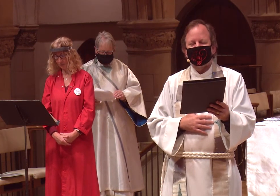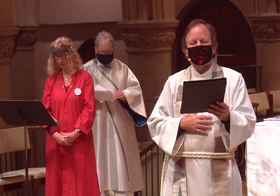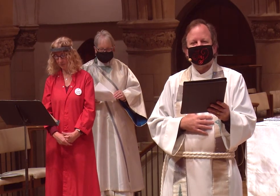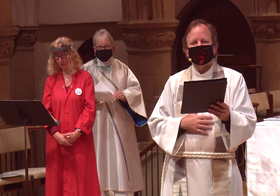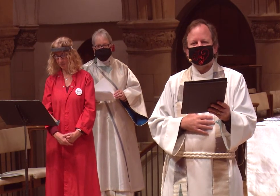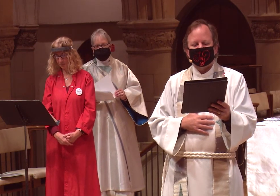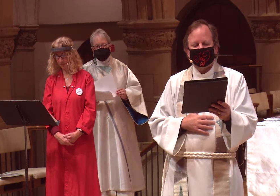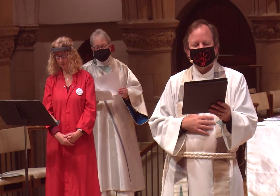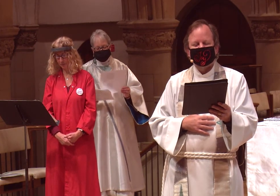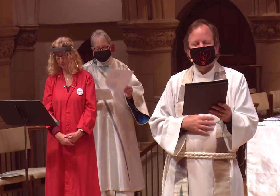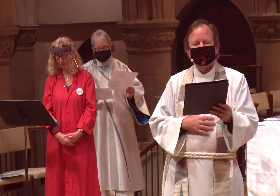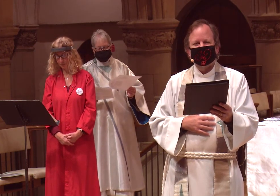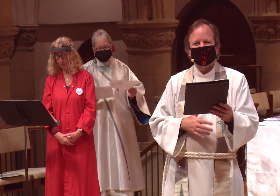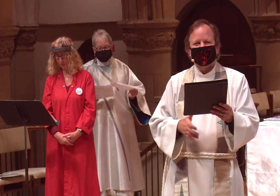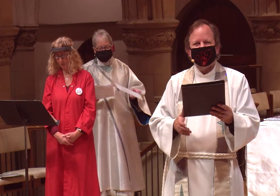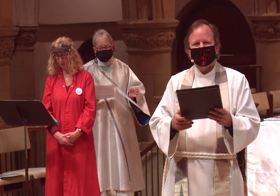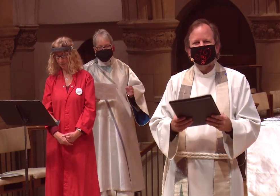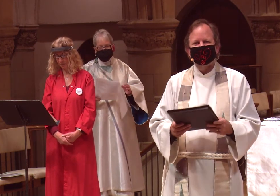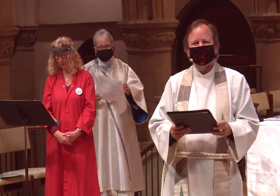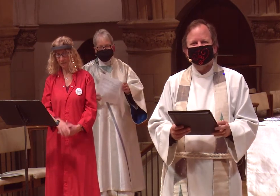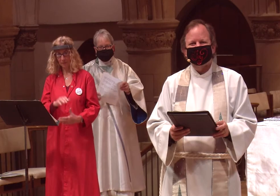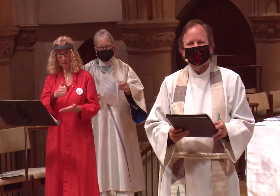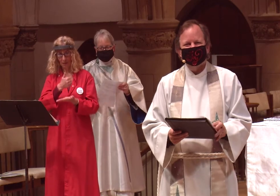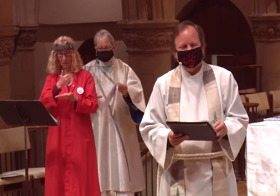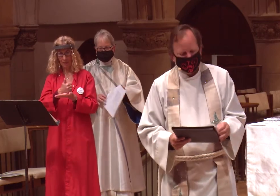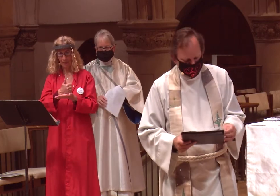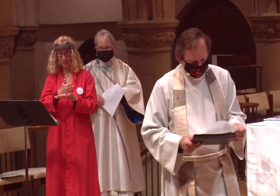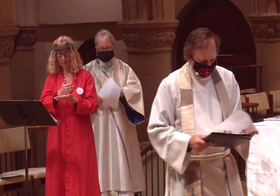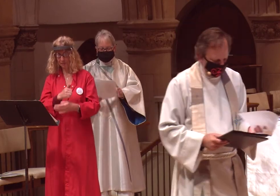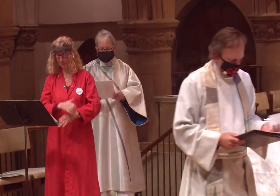en gloria eterna. Amén.